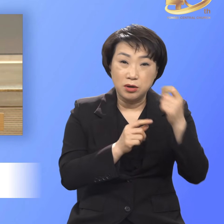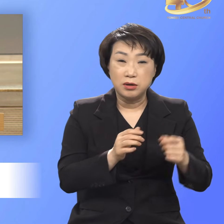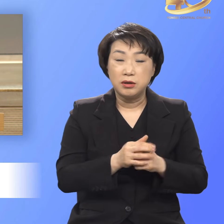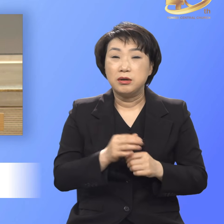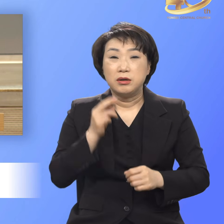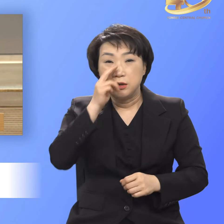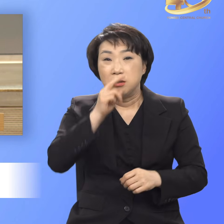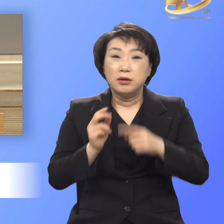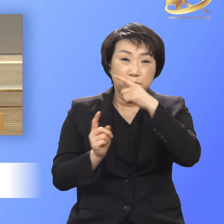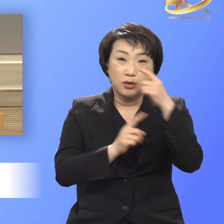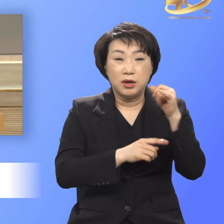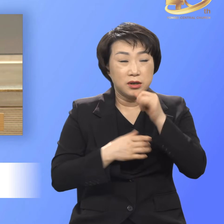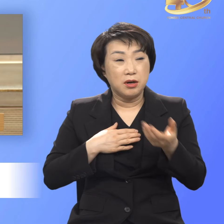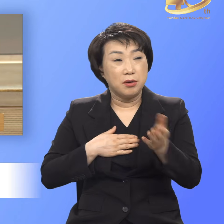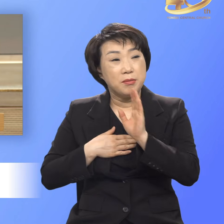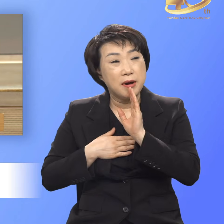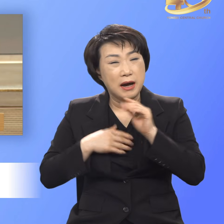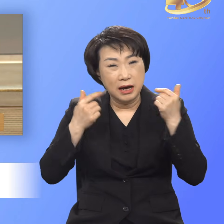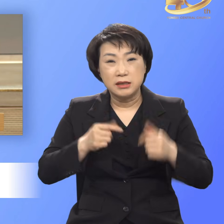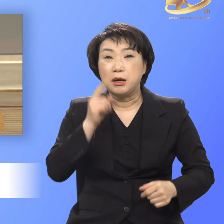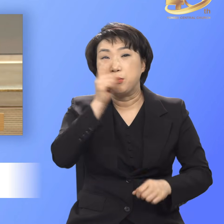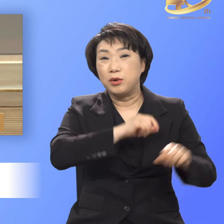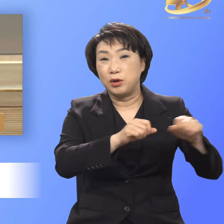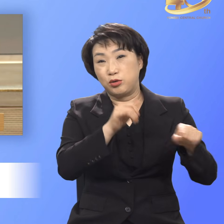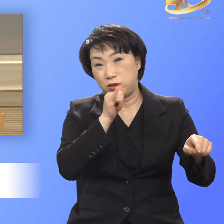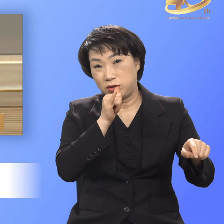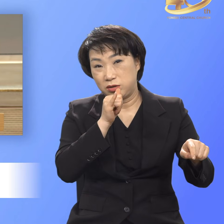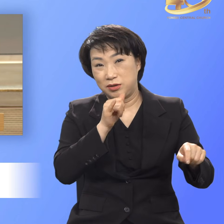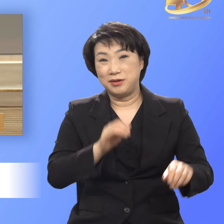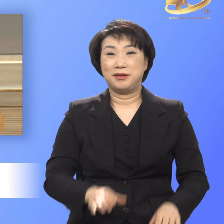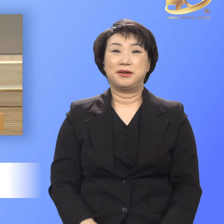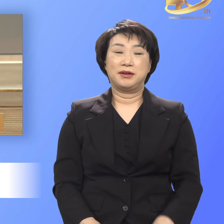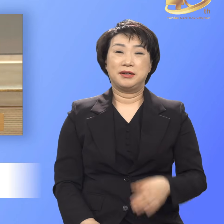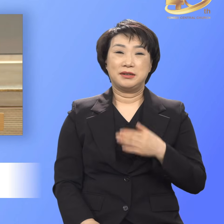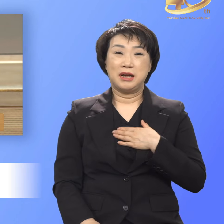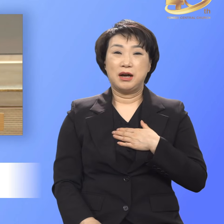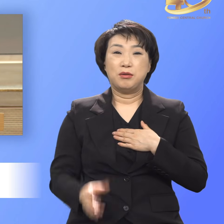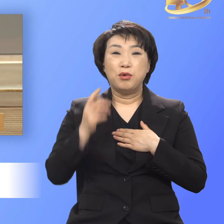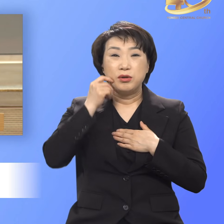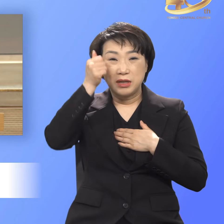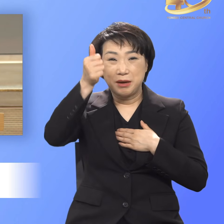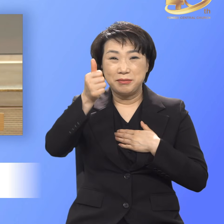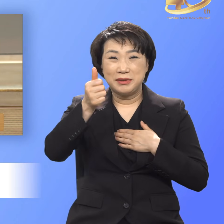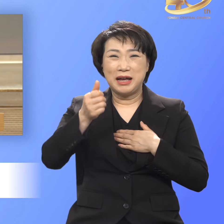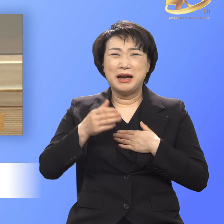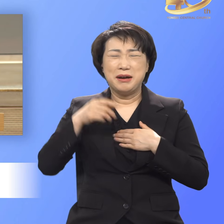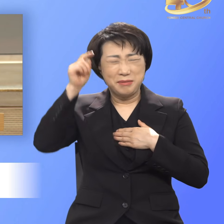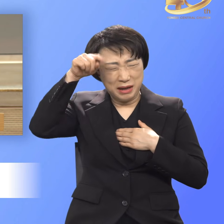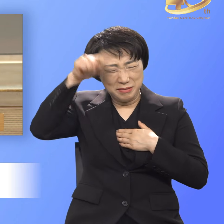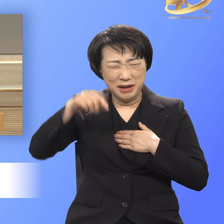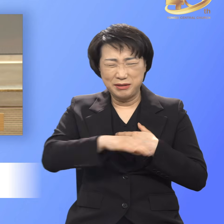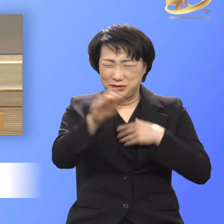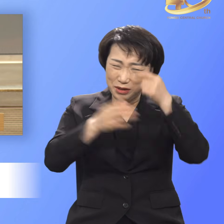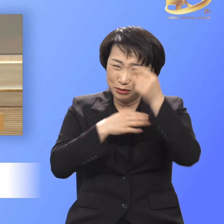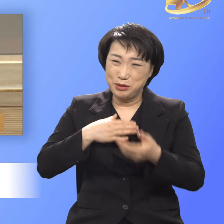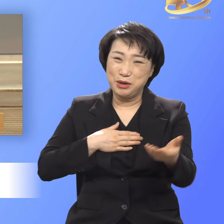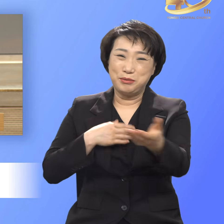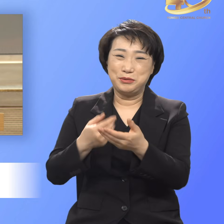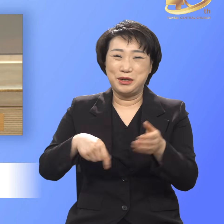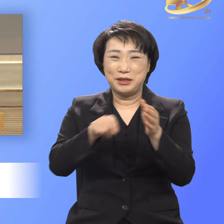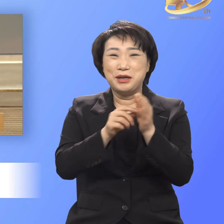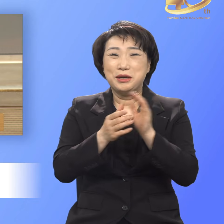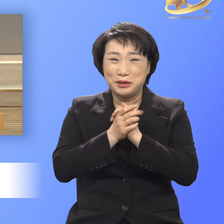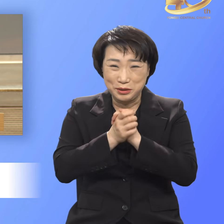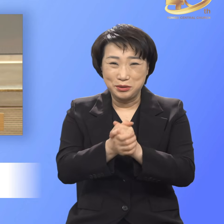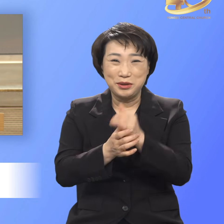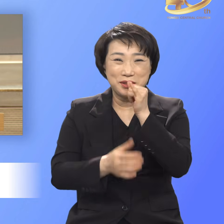의혹하고 항상 못된 짓이야. 목사님의 기도가 매일 우리 교인들을 위해서 기도하는